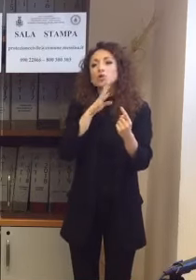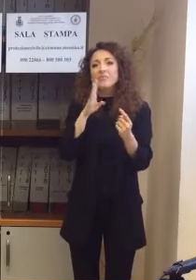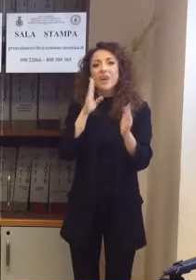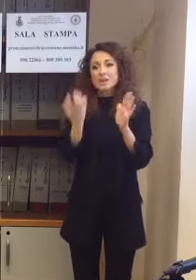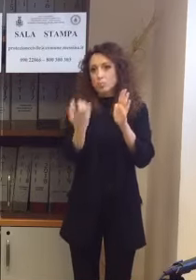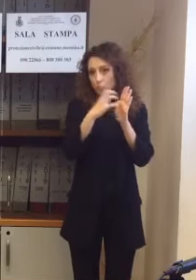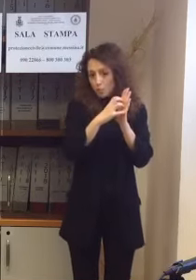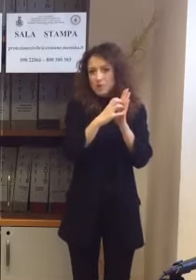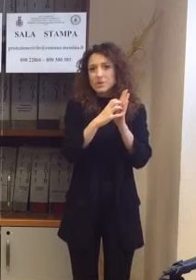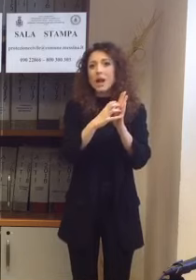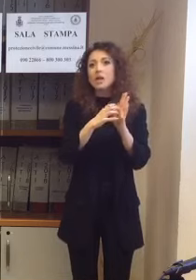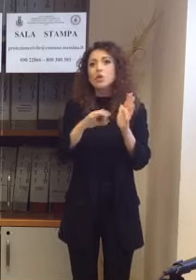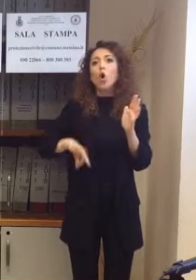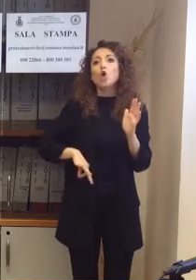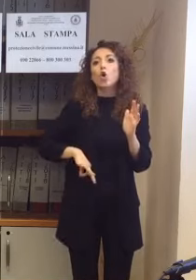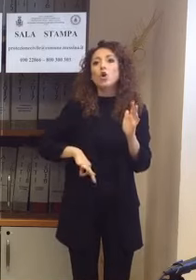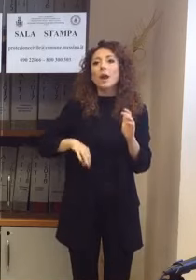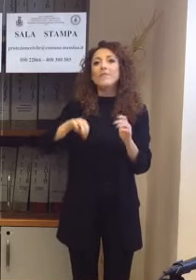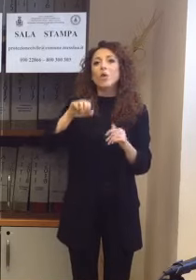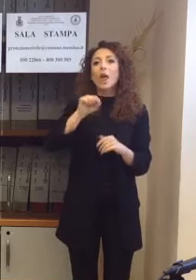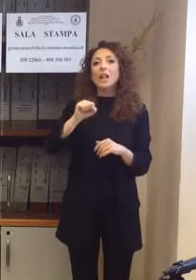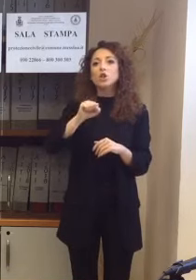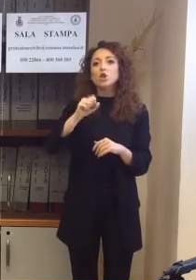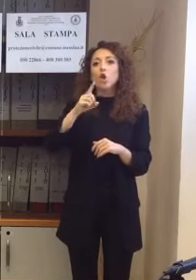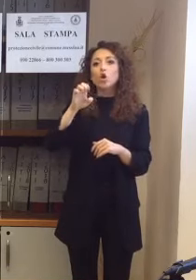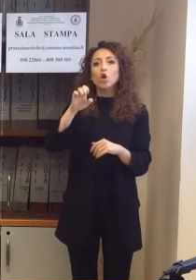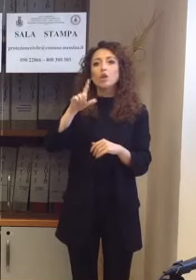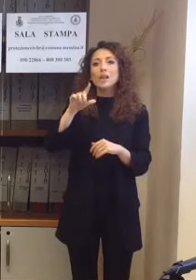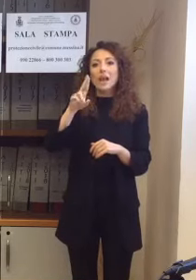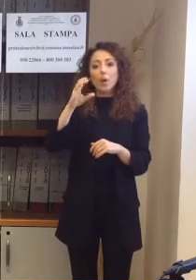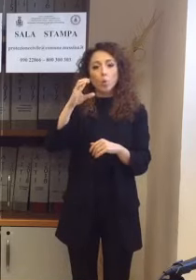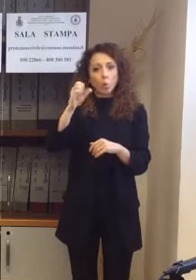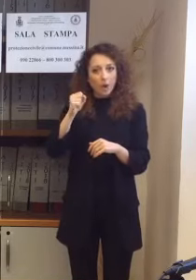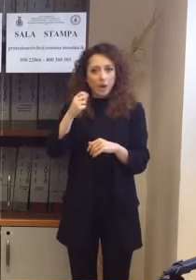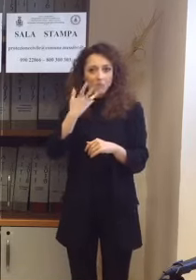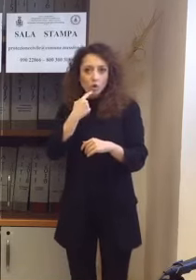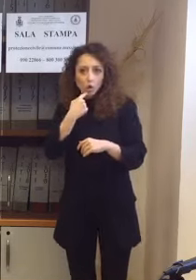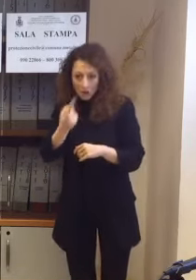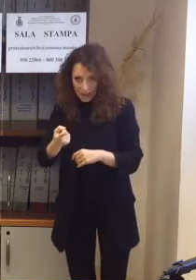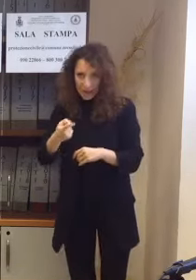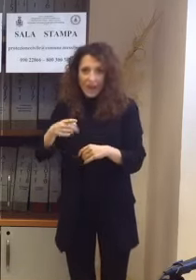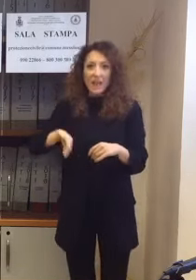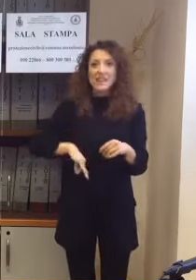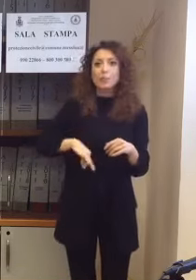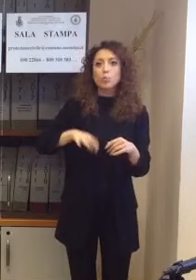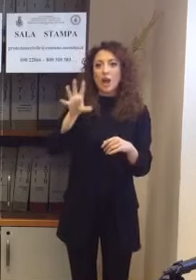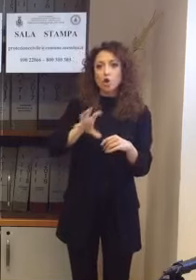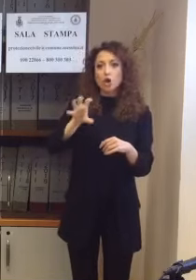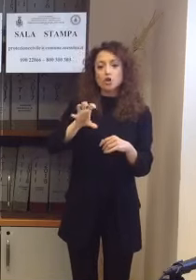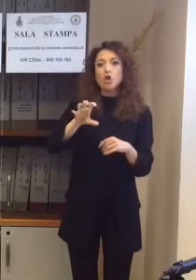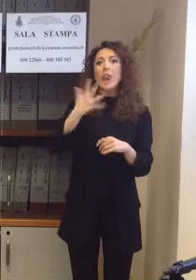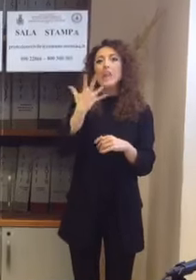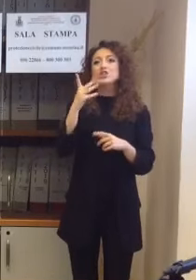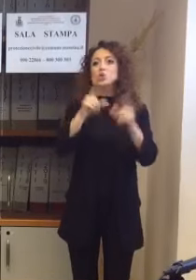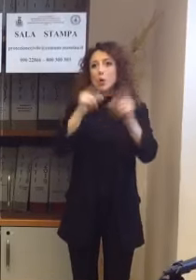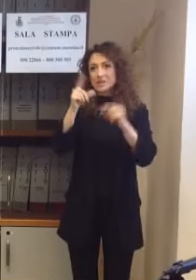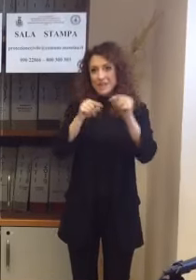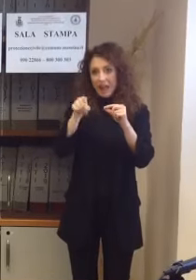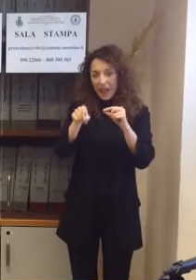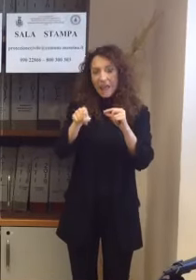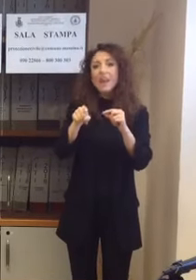dell'onorevole Antonio De Luca, che preciso non siamo parenti, lui è un deputato regionale di 5 Stelle, come gli